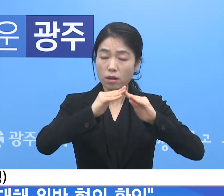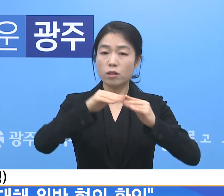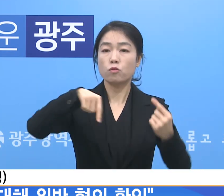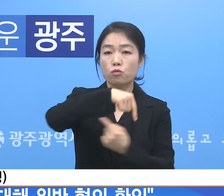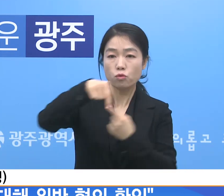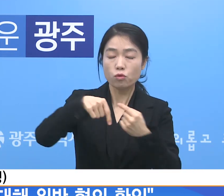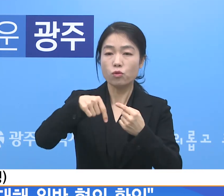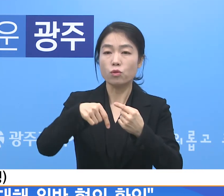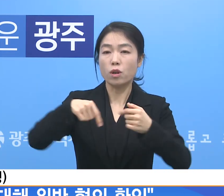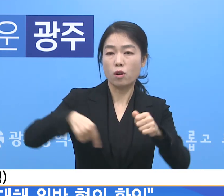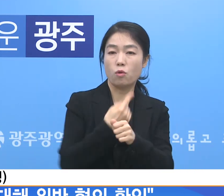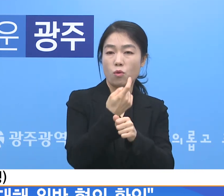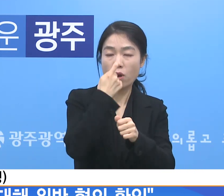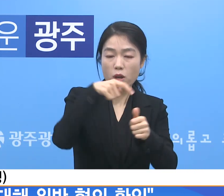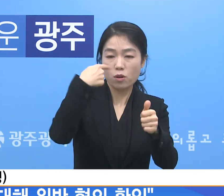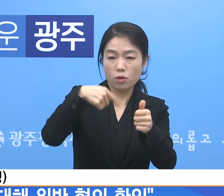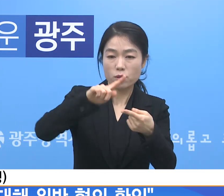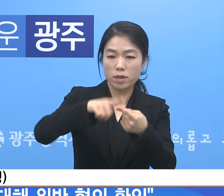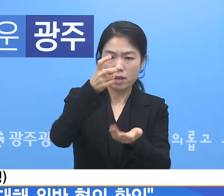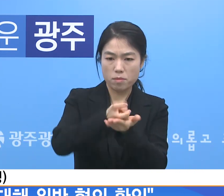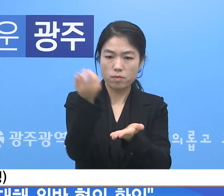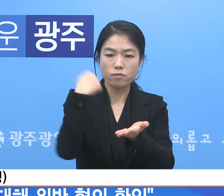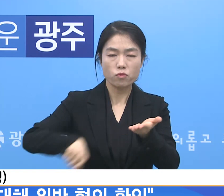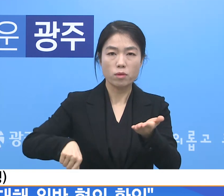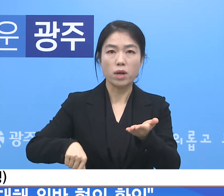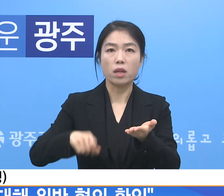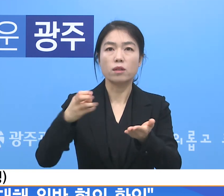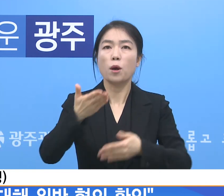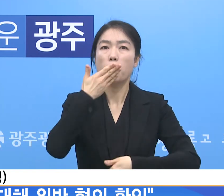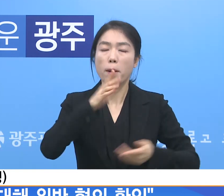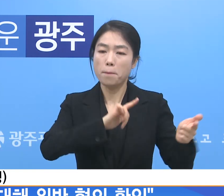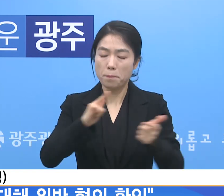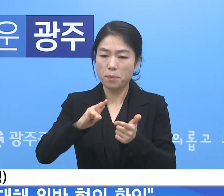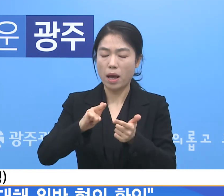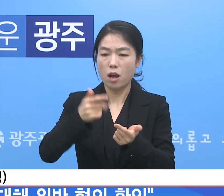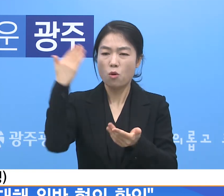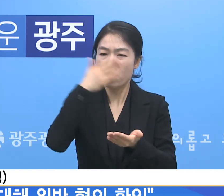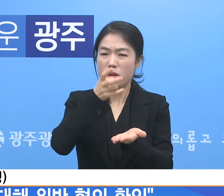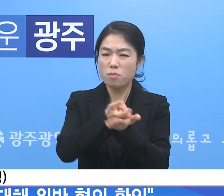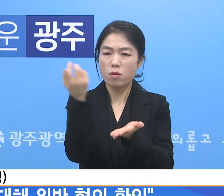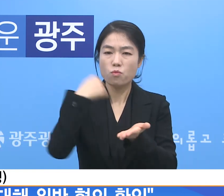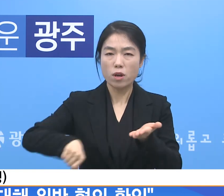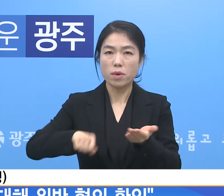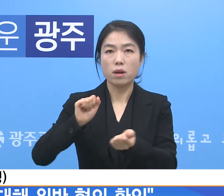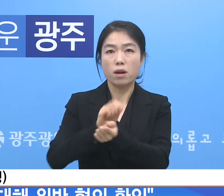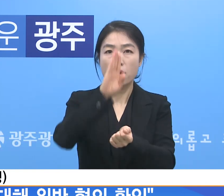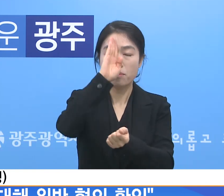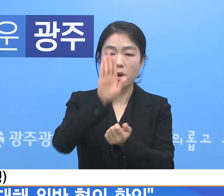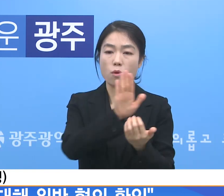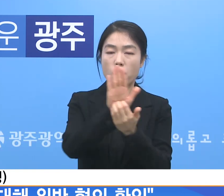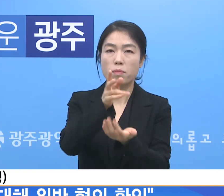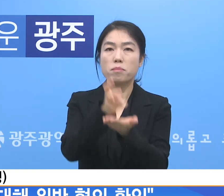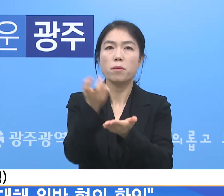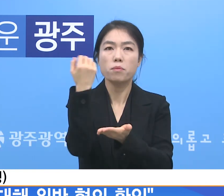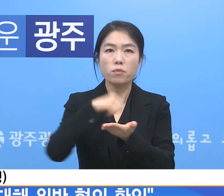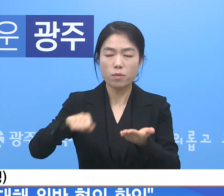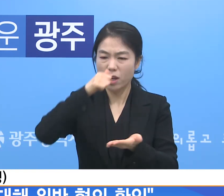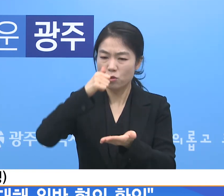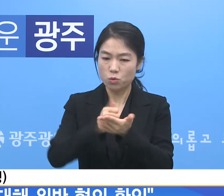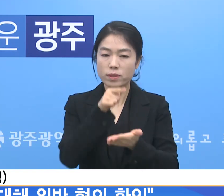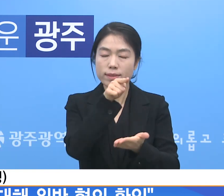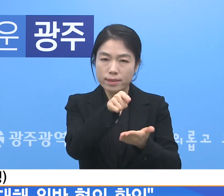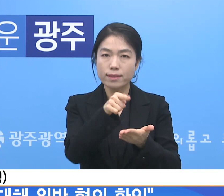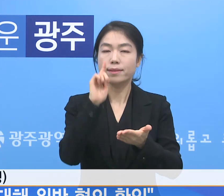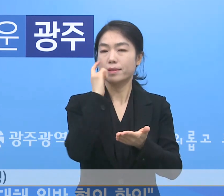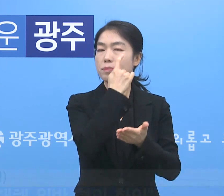및 과외 교습에 관한 법률 위반, 식품위생법 위반, 감염병 예방법 위반 혐의가 있는